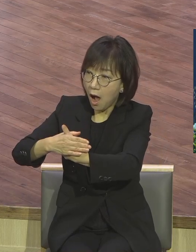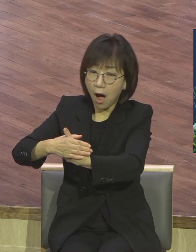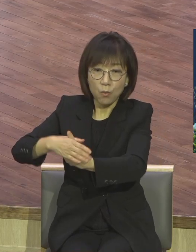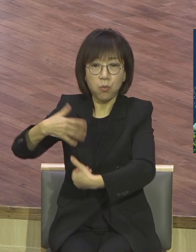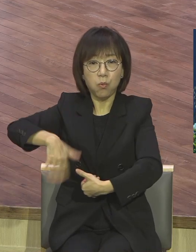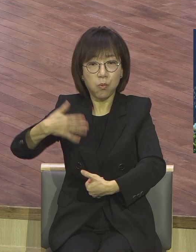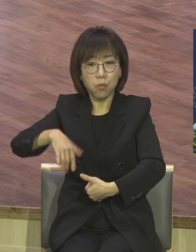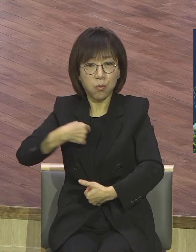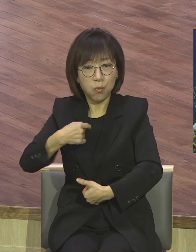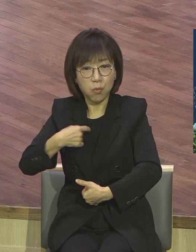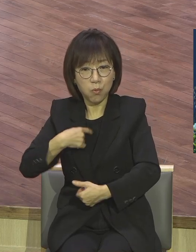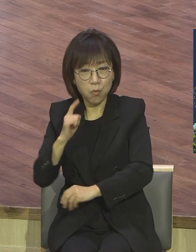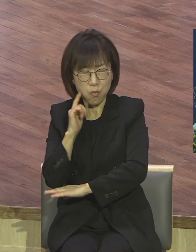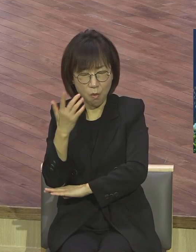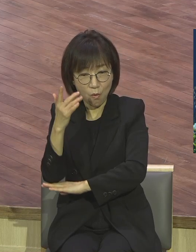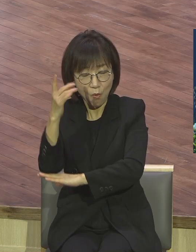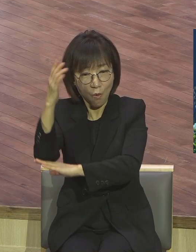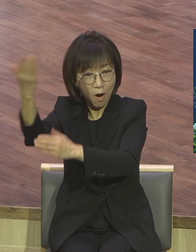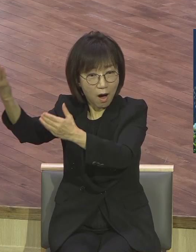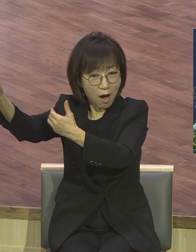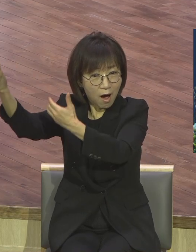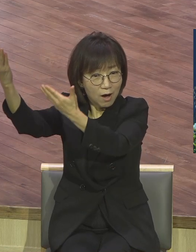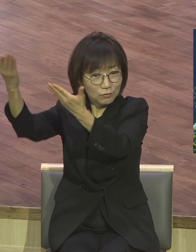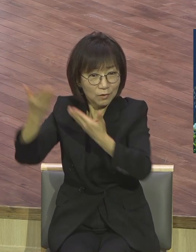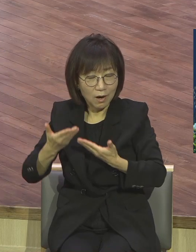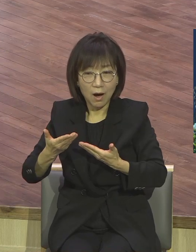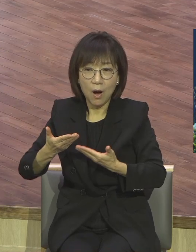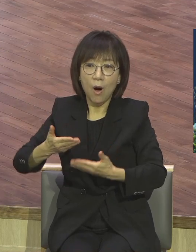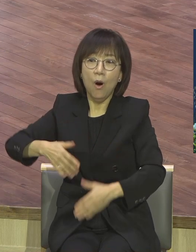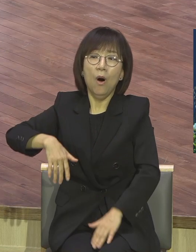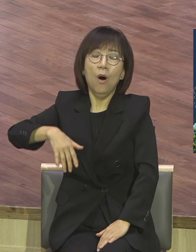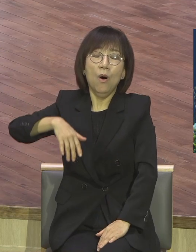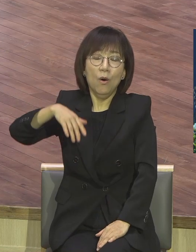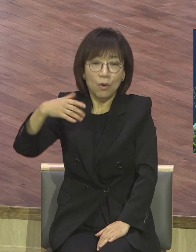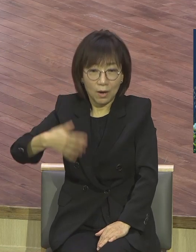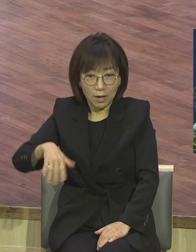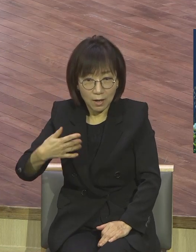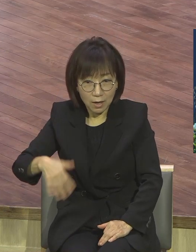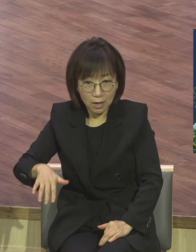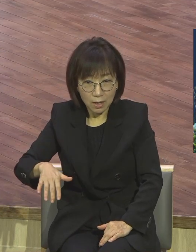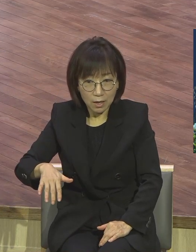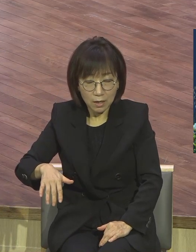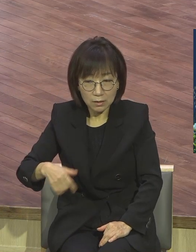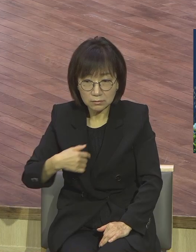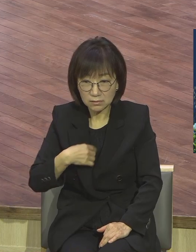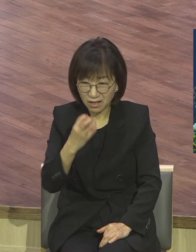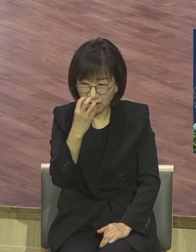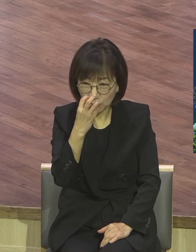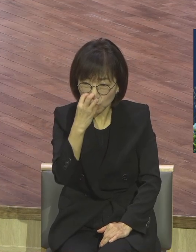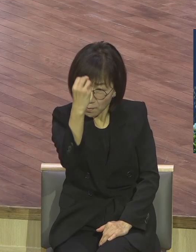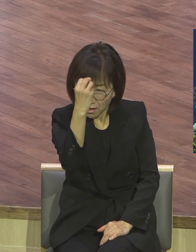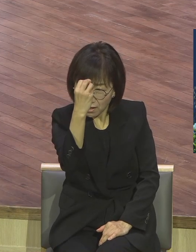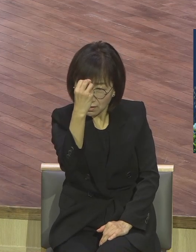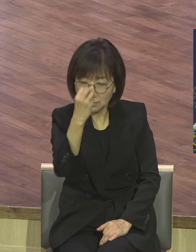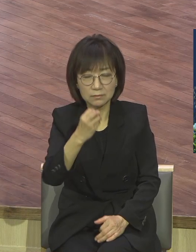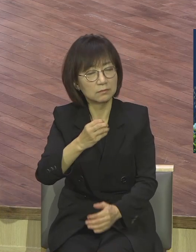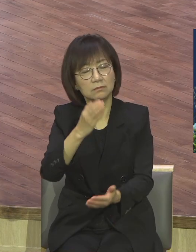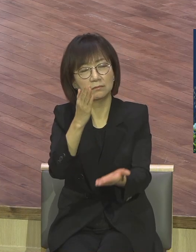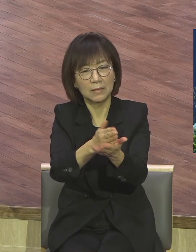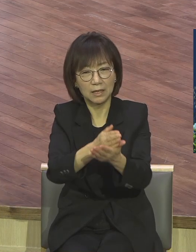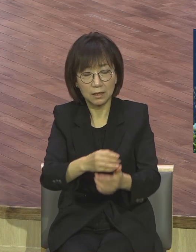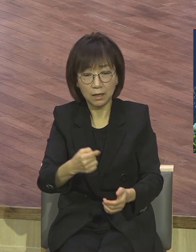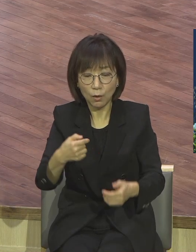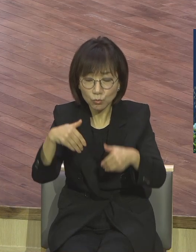수 있는 이런 영광스러운 자리에 있게 되었는가. 아멘. 거기에 무슨 교만이 있어요. 그게 무슨 자랑이 있어요.